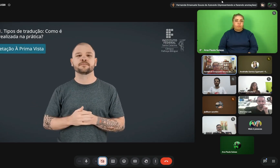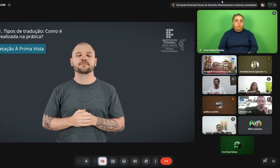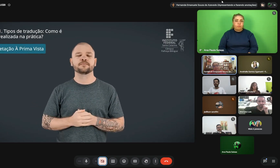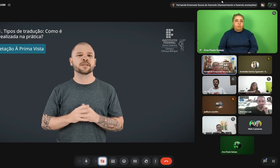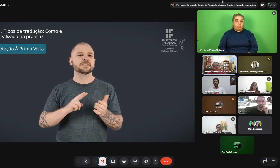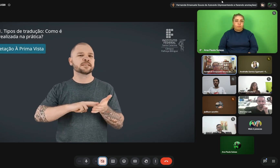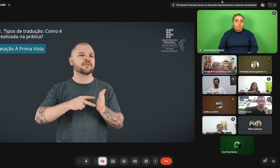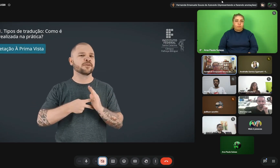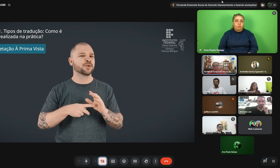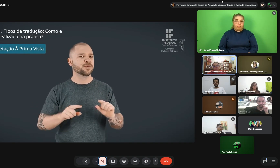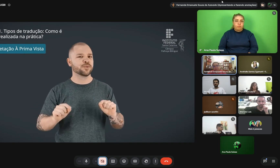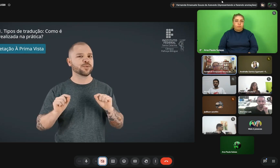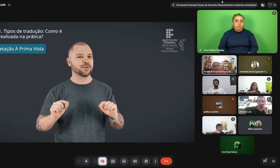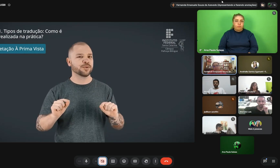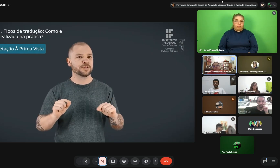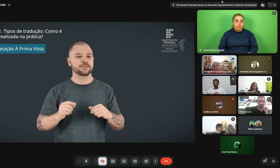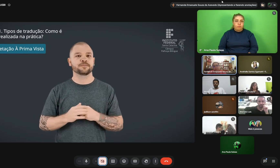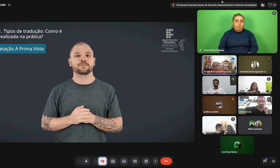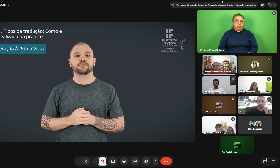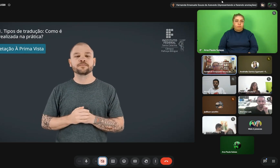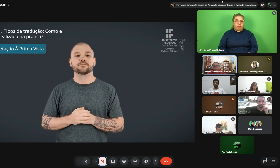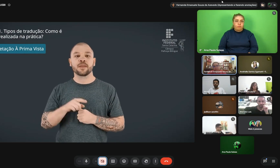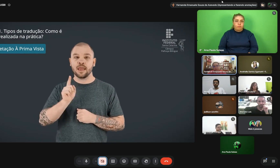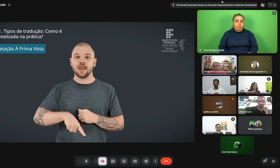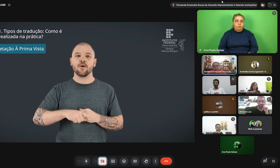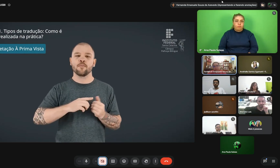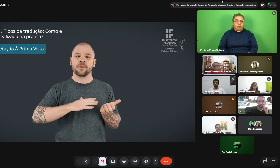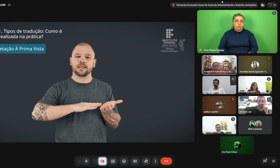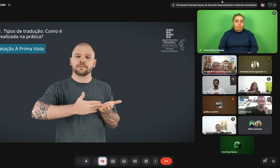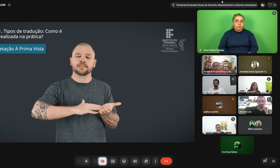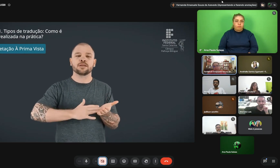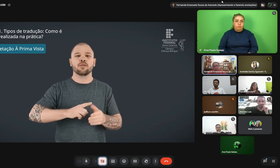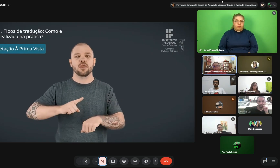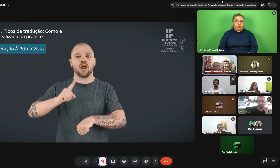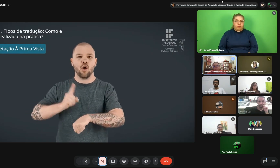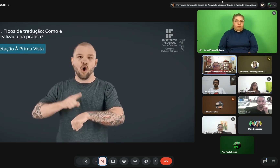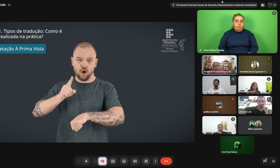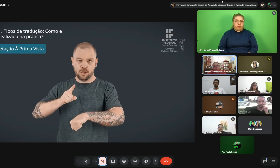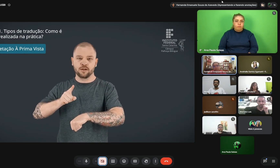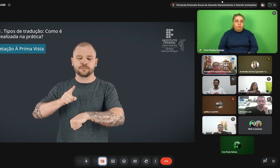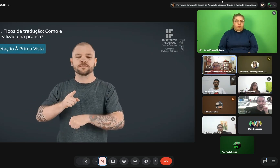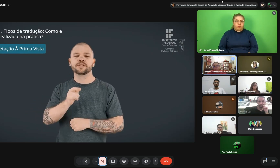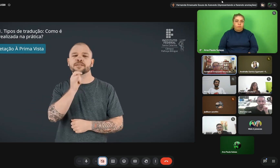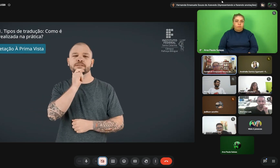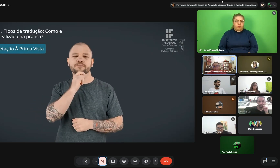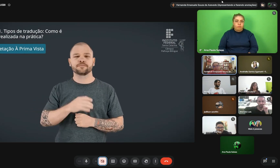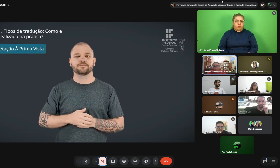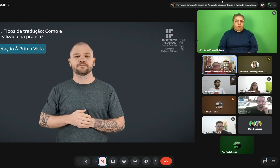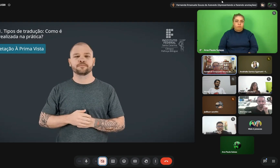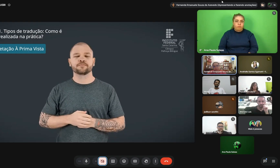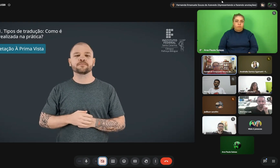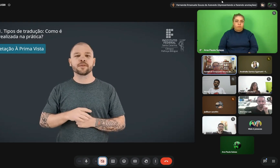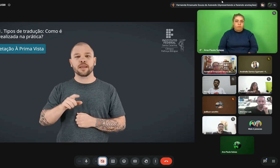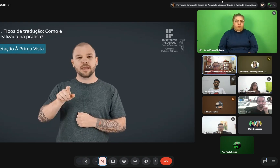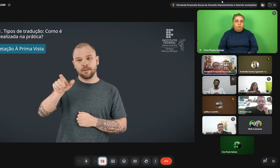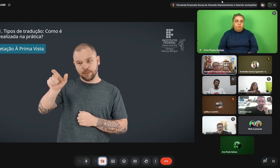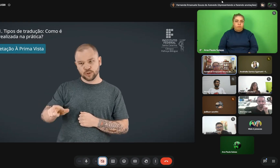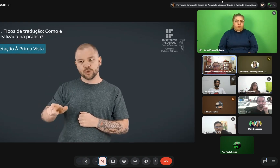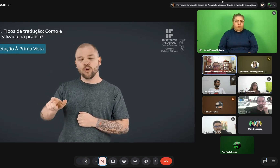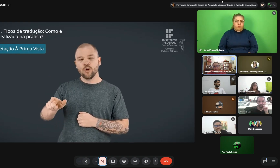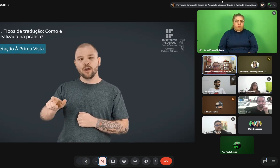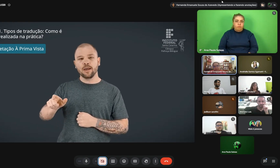A interpretação à prima vista, o que é? O que significa? É quando a tradução é feita na hora, mas, por